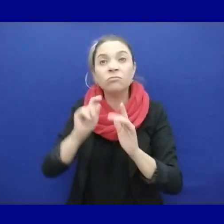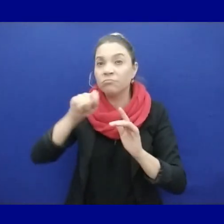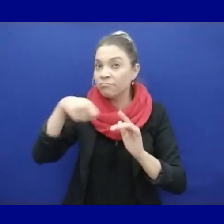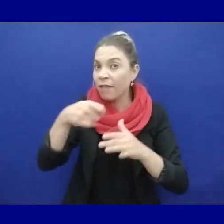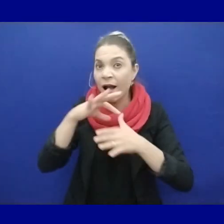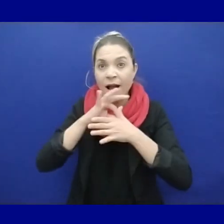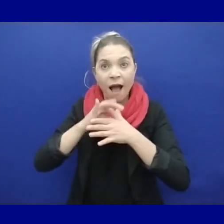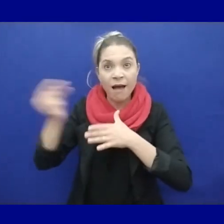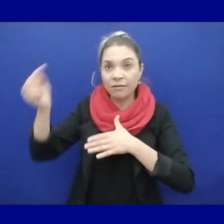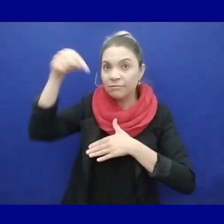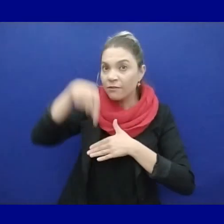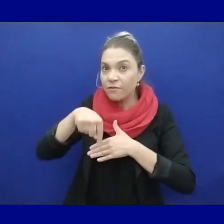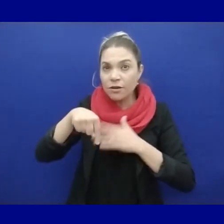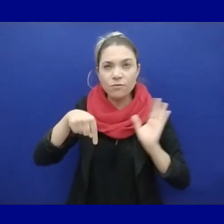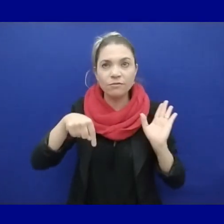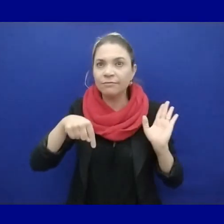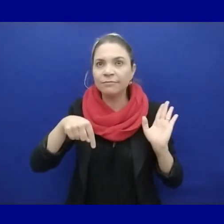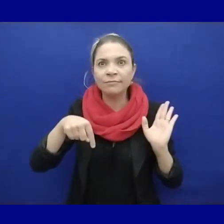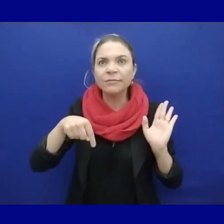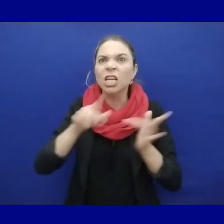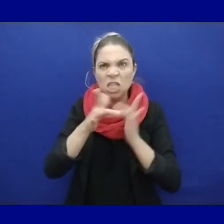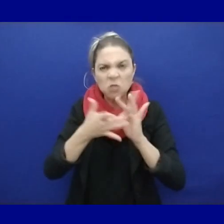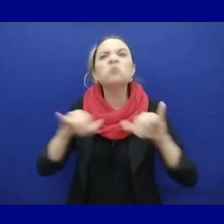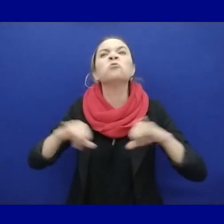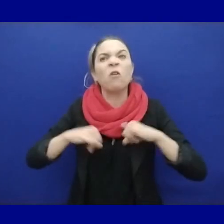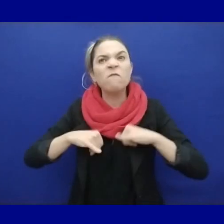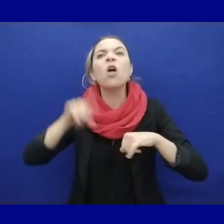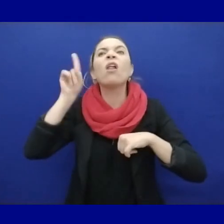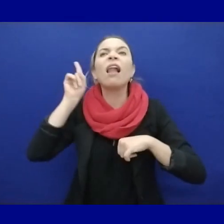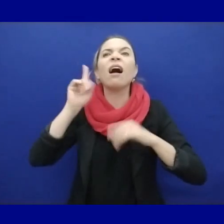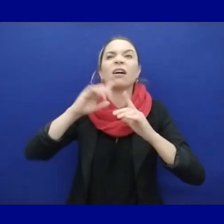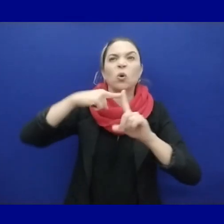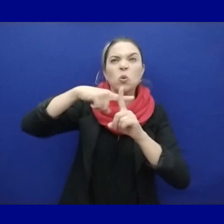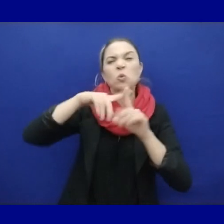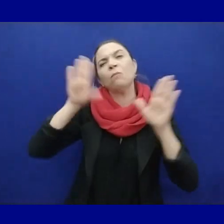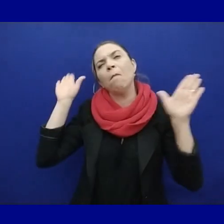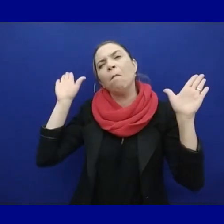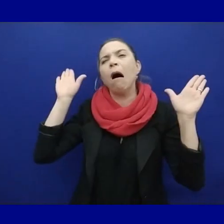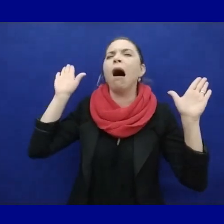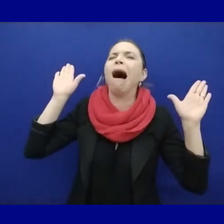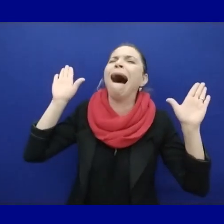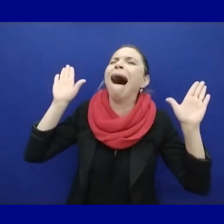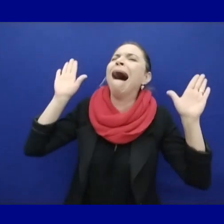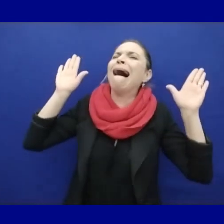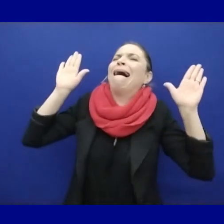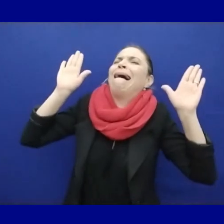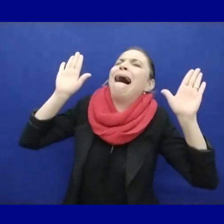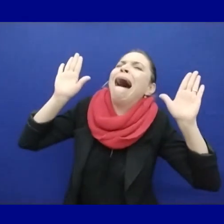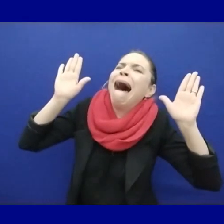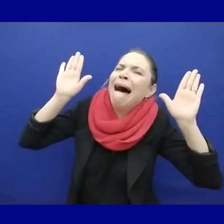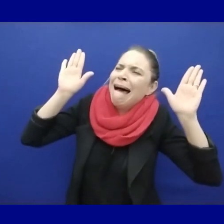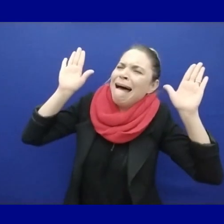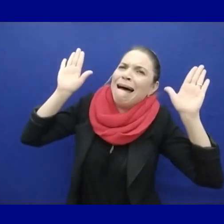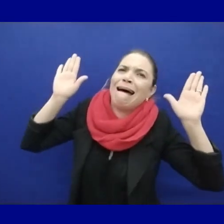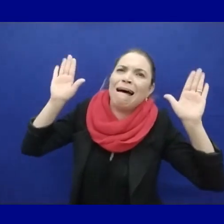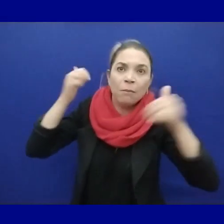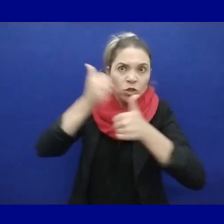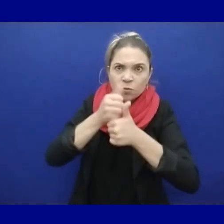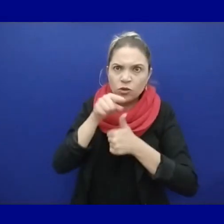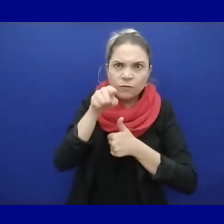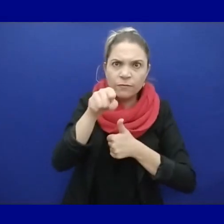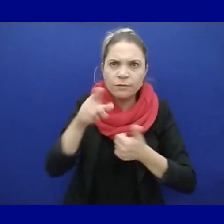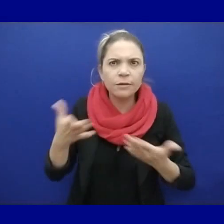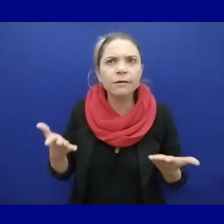de Jesus, foi capaz de morrer na cruz, de dar a sua vida por nossa redenção. Acheguemo-nos, é o que diz o